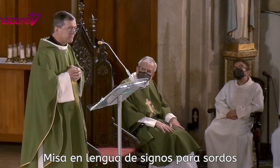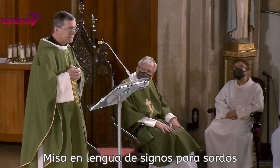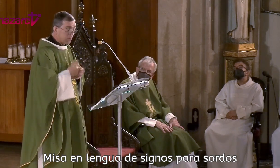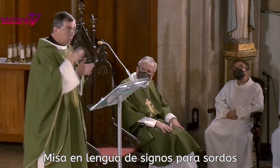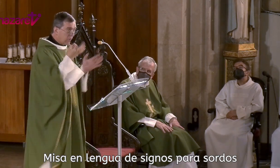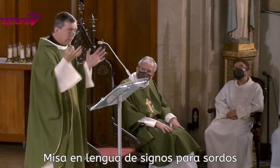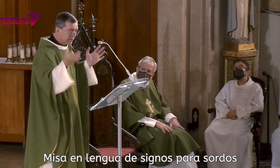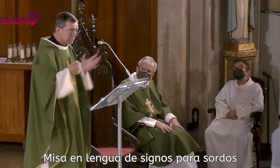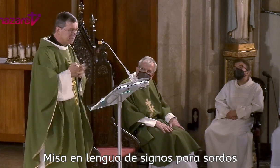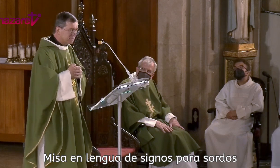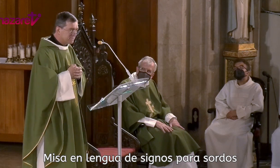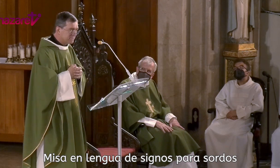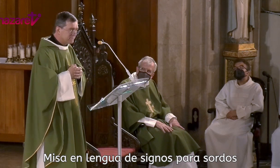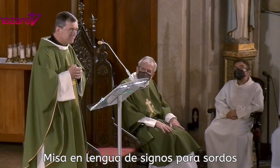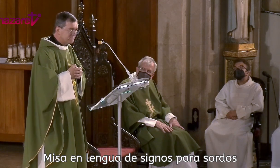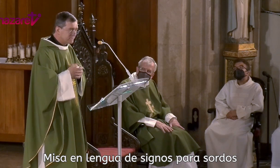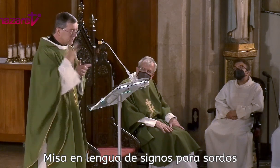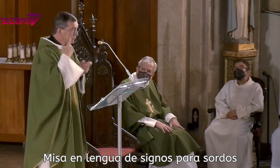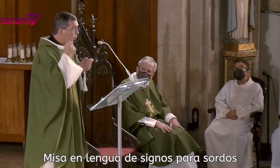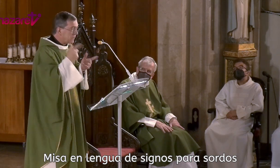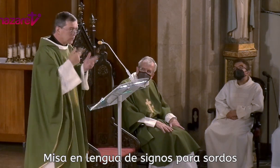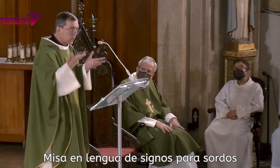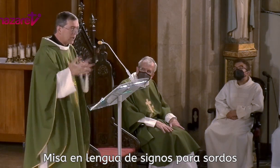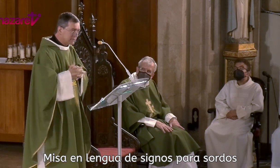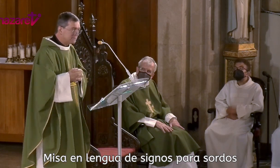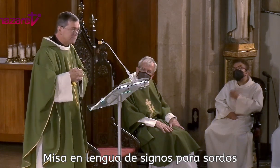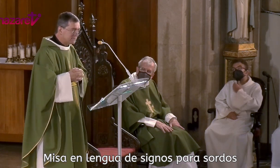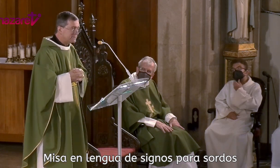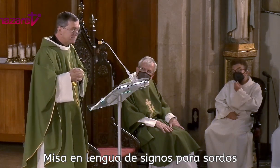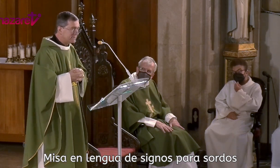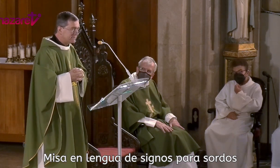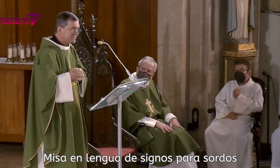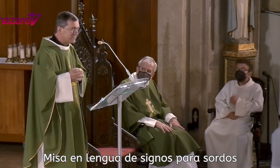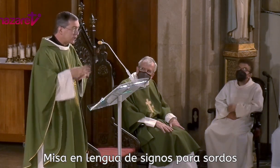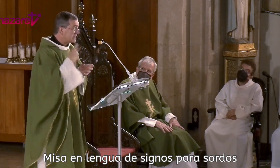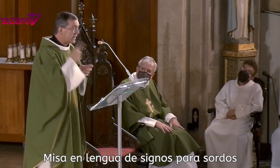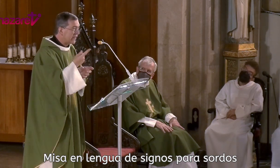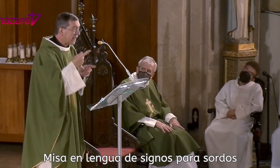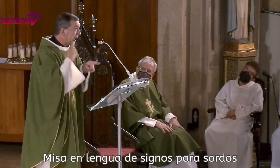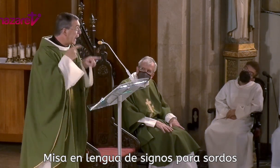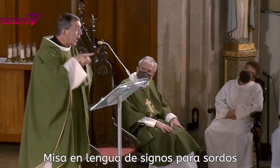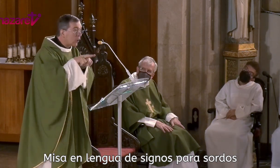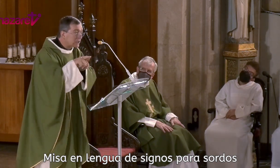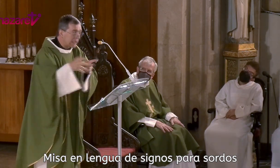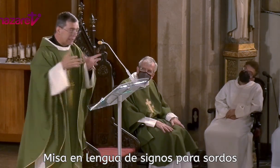Es muy fácil, es muy habitual, lo que se dice, la cotilla.